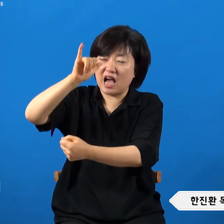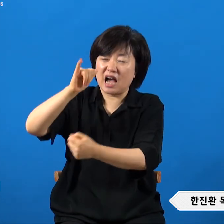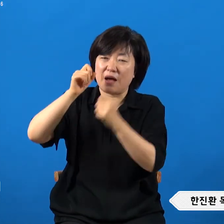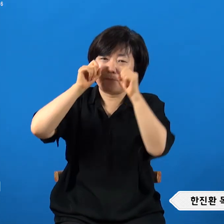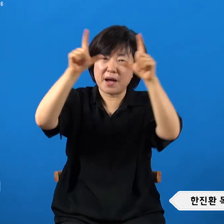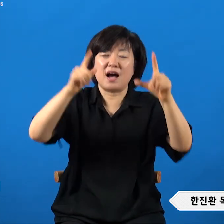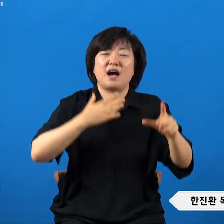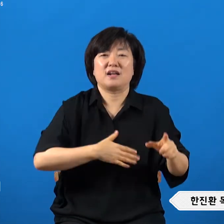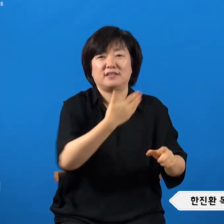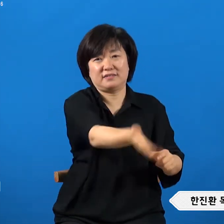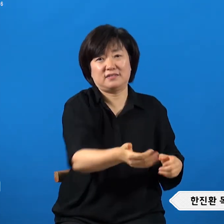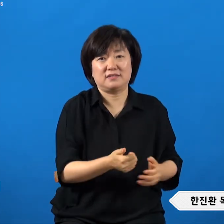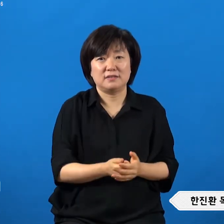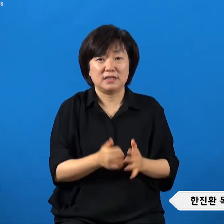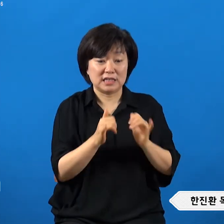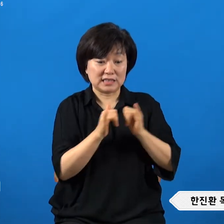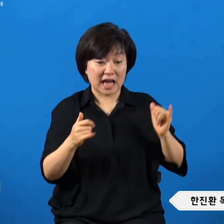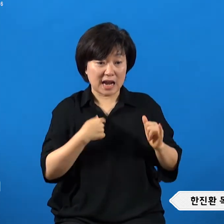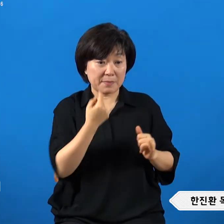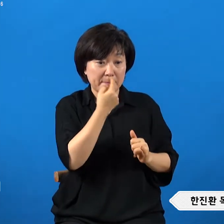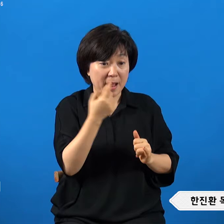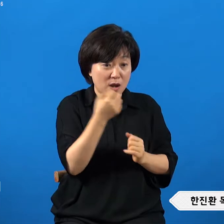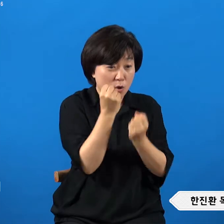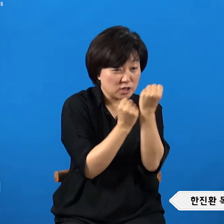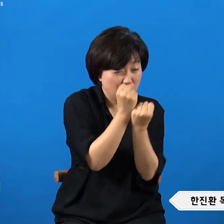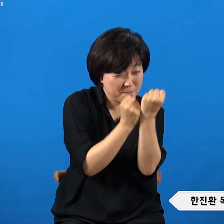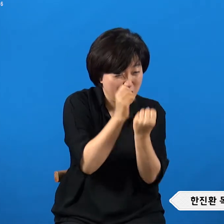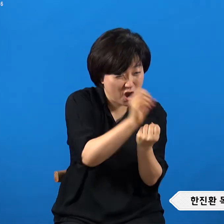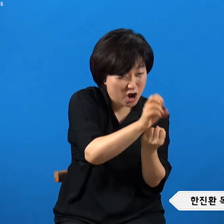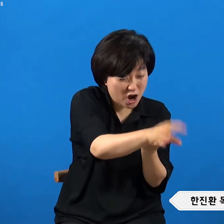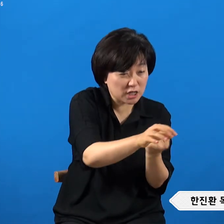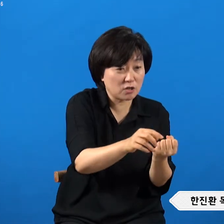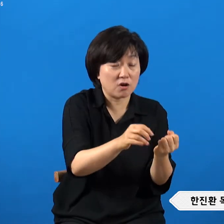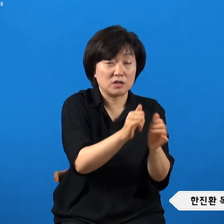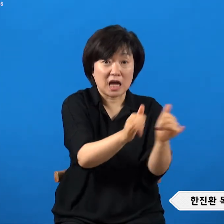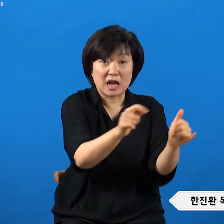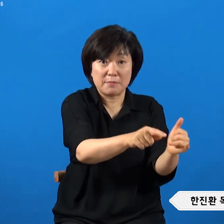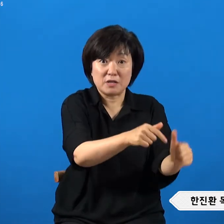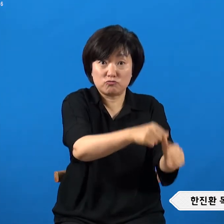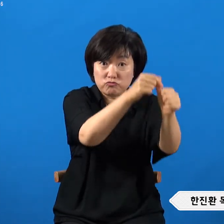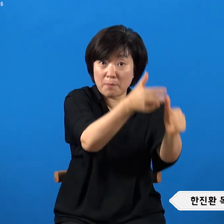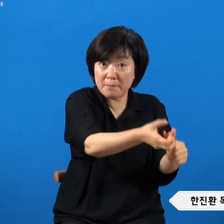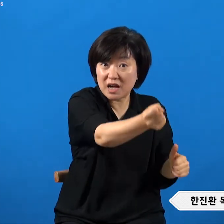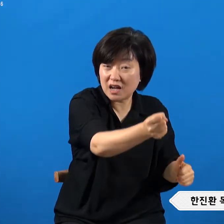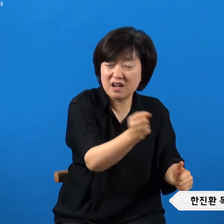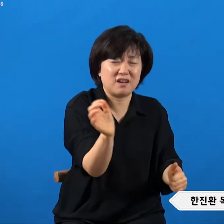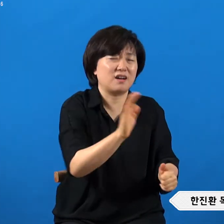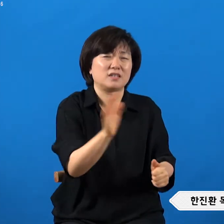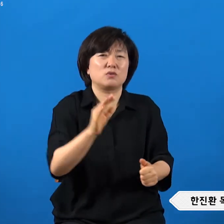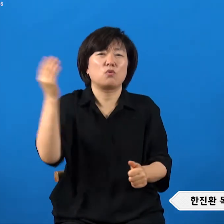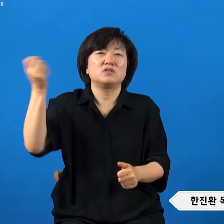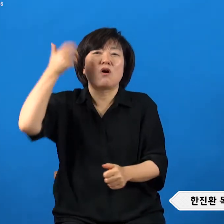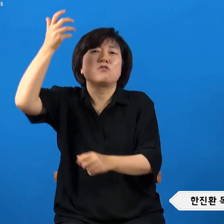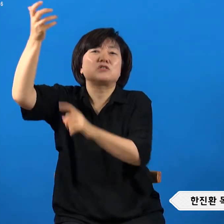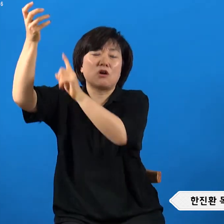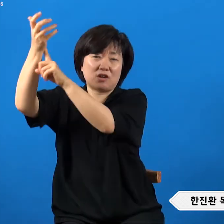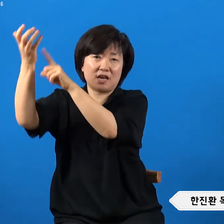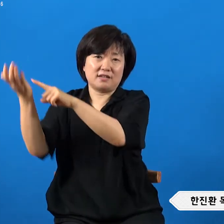사람이 어떻게 말을 잘해서 변화시킬 수 있는 것이 아니고 뭡니까? 성령의 능력과 나타남이 있을 때